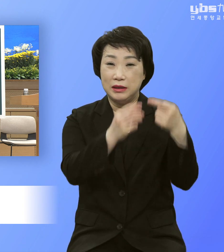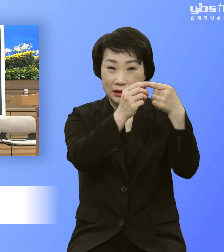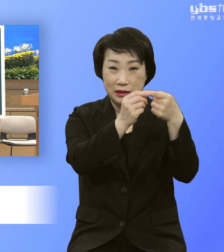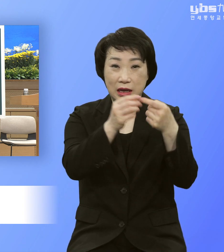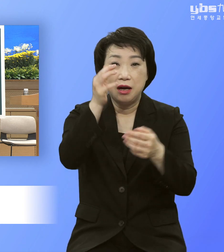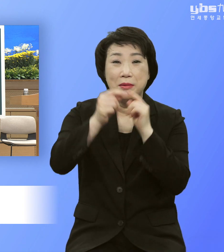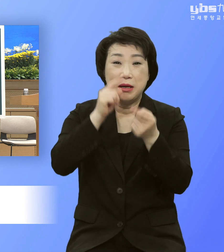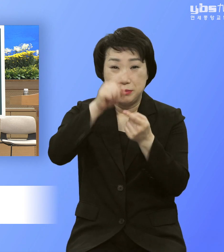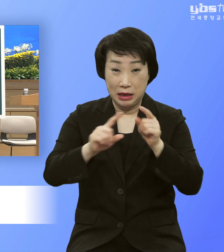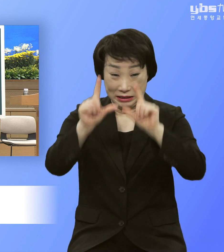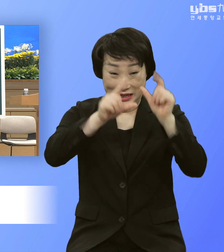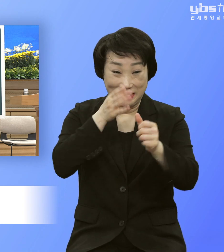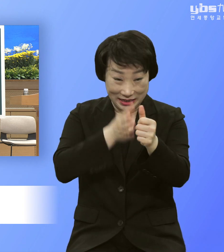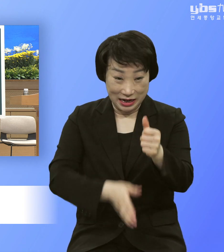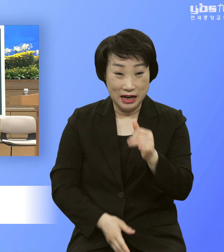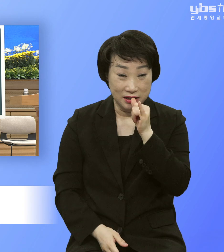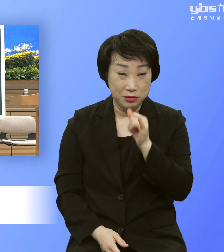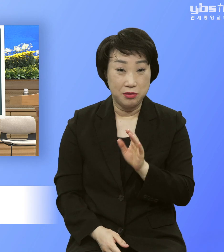하나님 말씀대로 살아라.